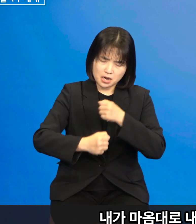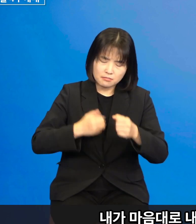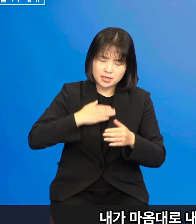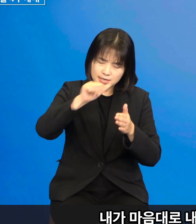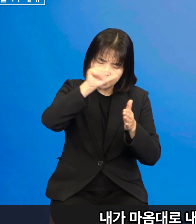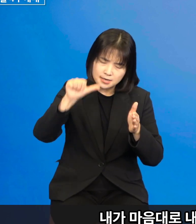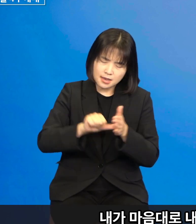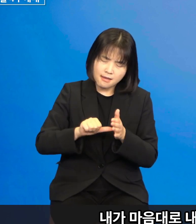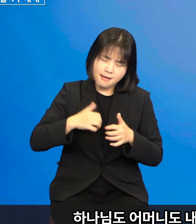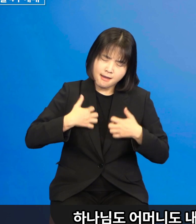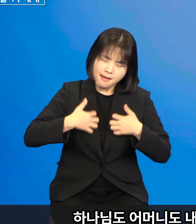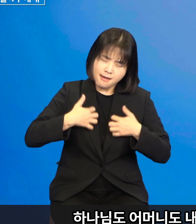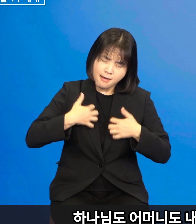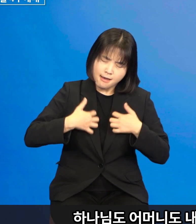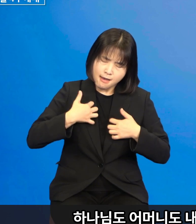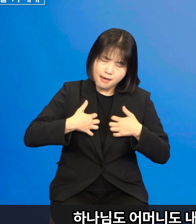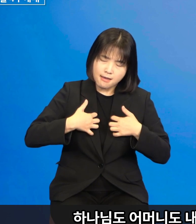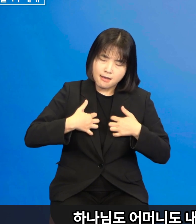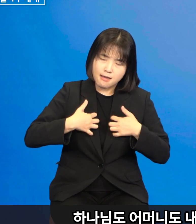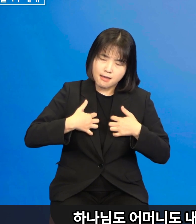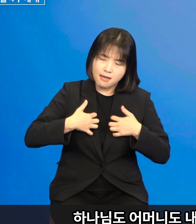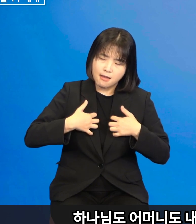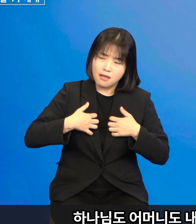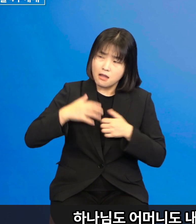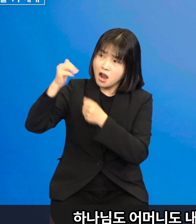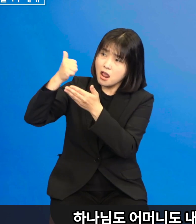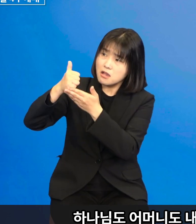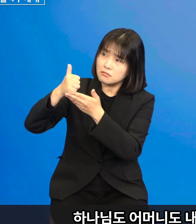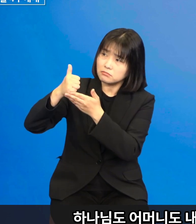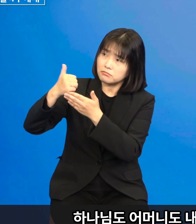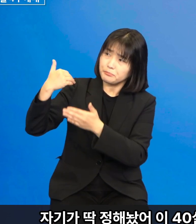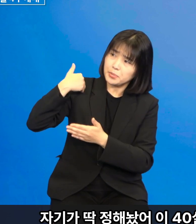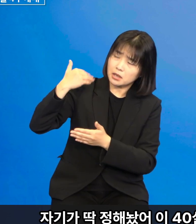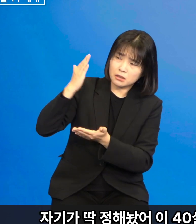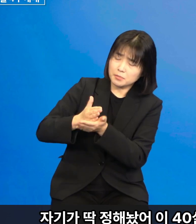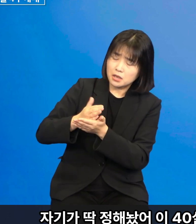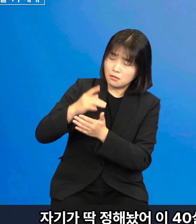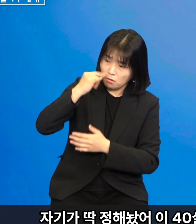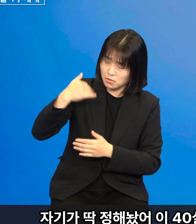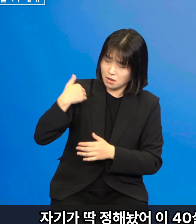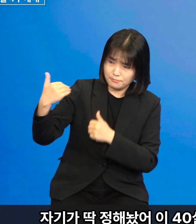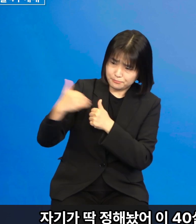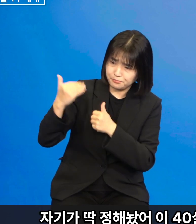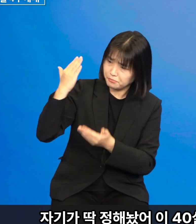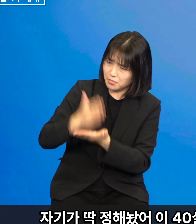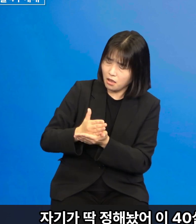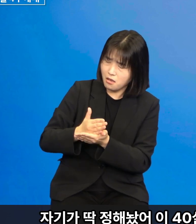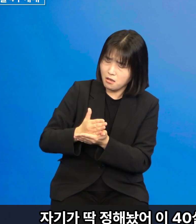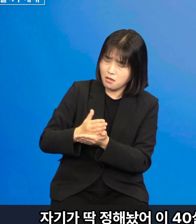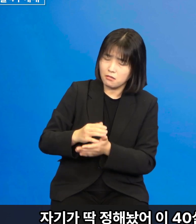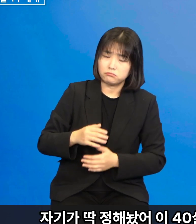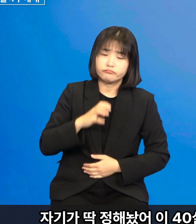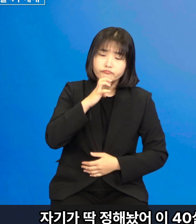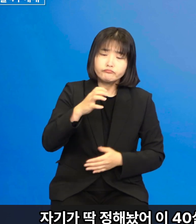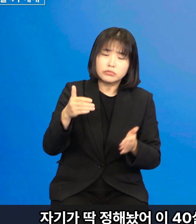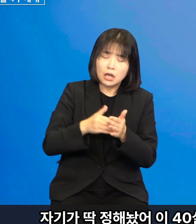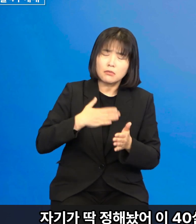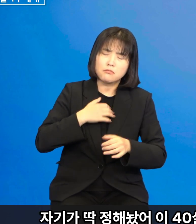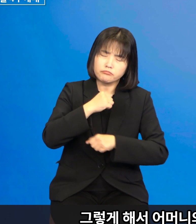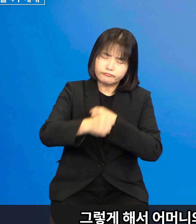즐기다가 할 테니 하나님도 어머니도 내 인생 건드리지 말라 이거죠. 자기가 딱 정해놨어. 이 40살까지는 내가 내 마음대로